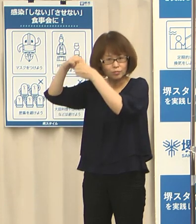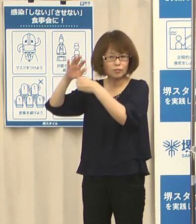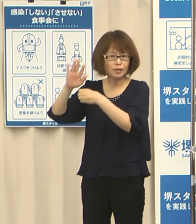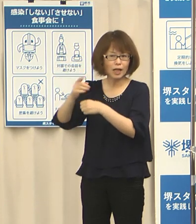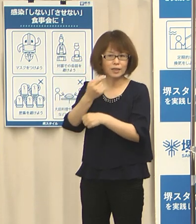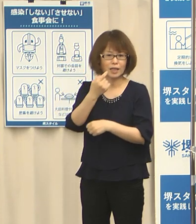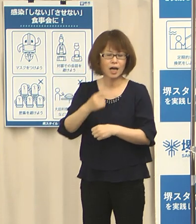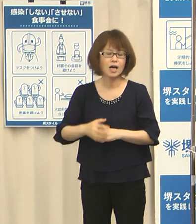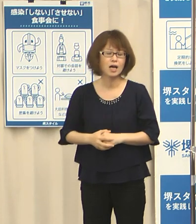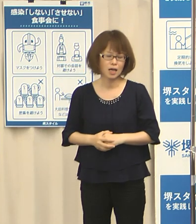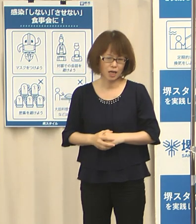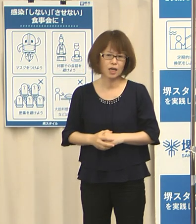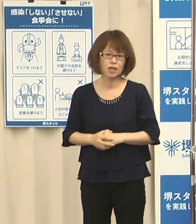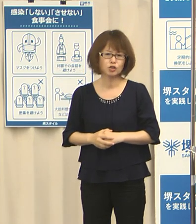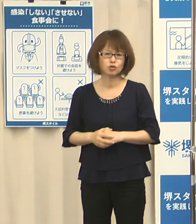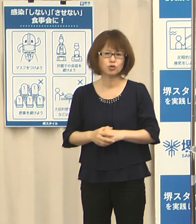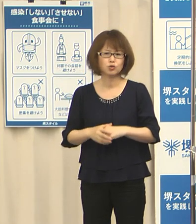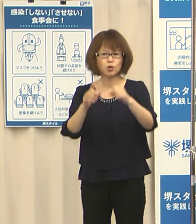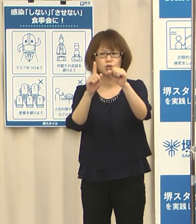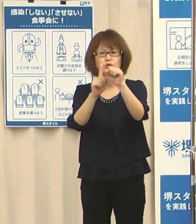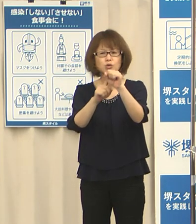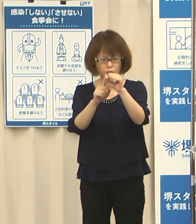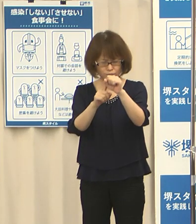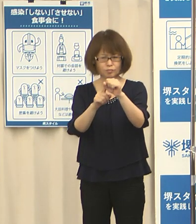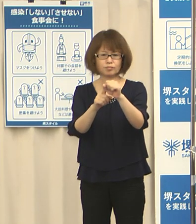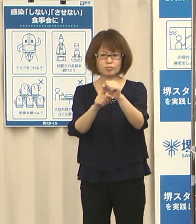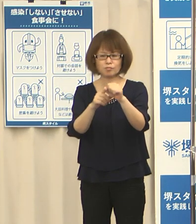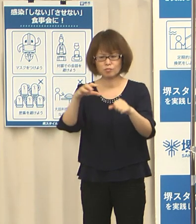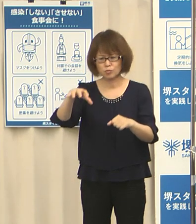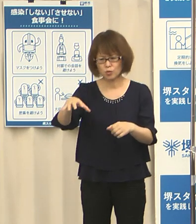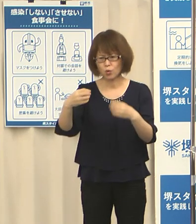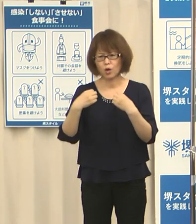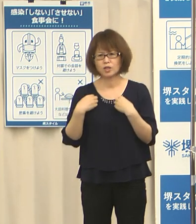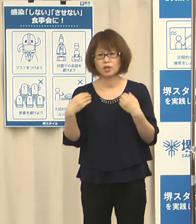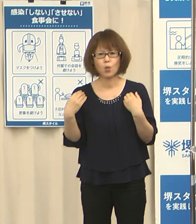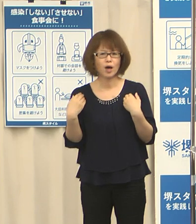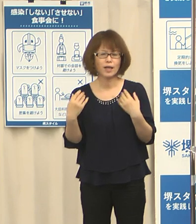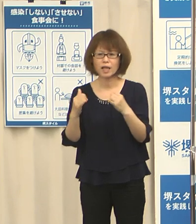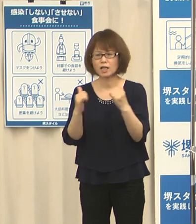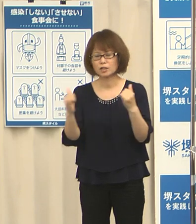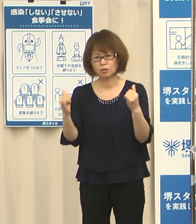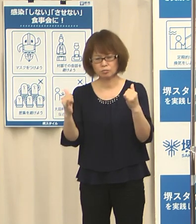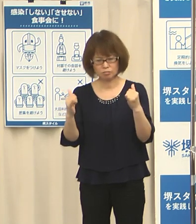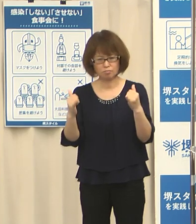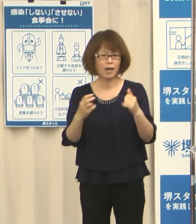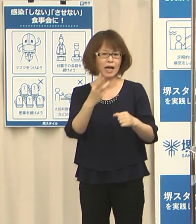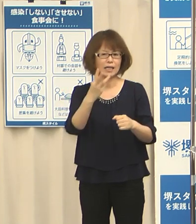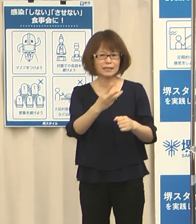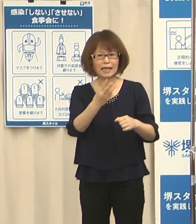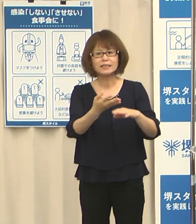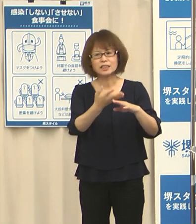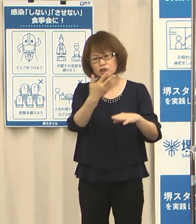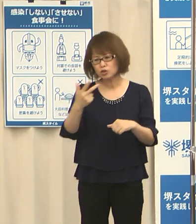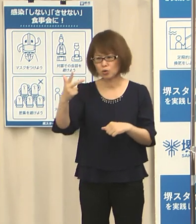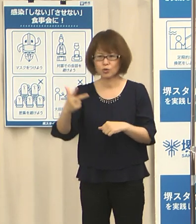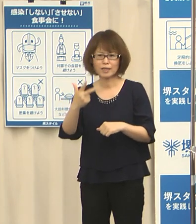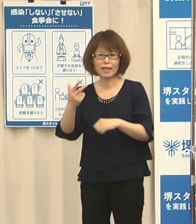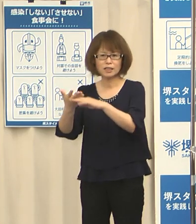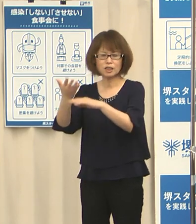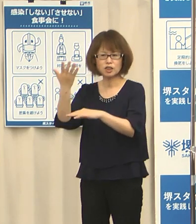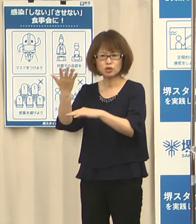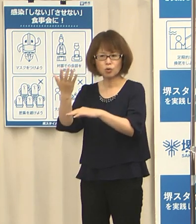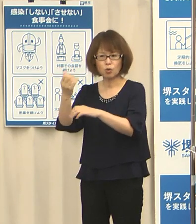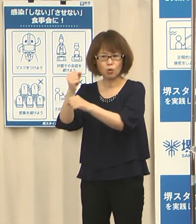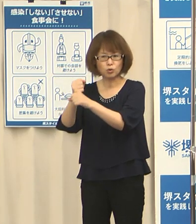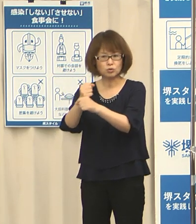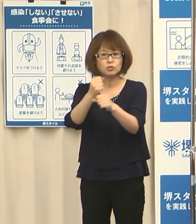。その指標というのを感染経路不明者3人以上7人以上と設けたんですが、これは大